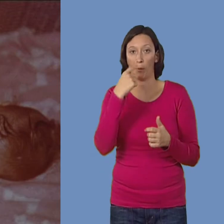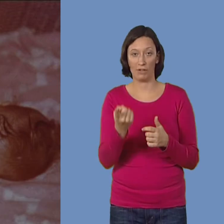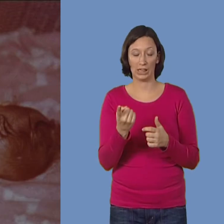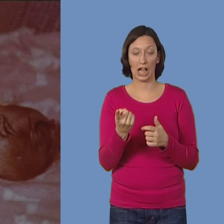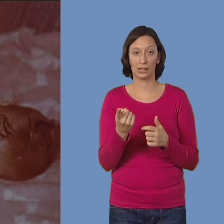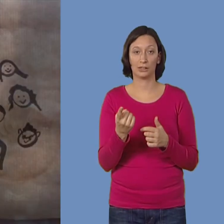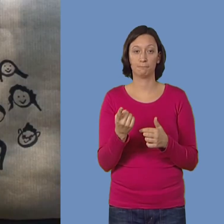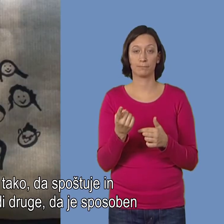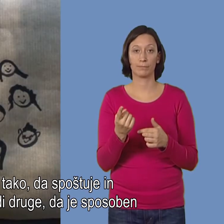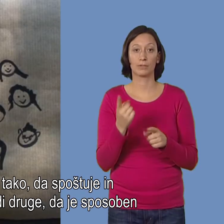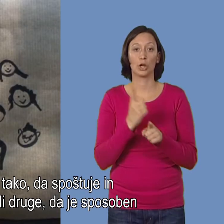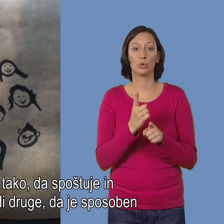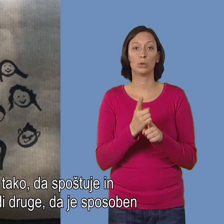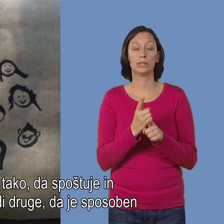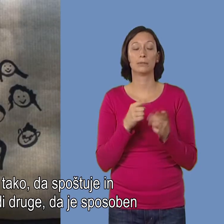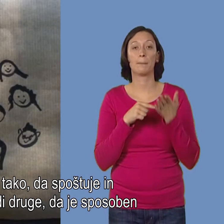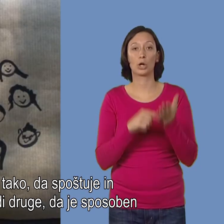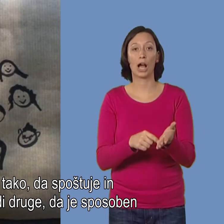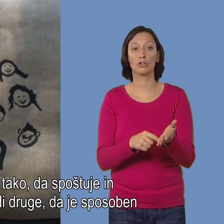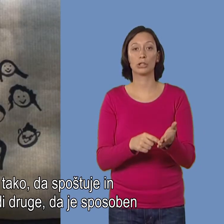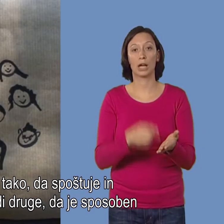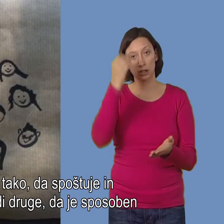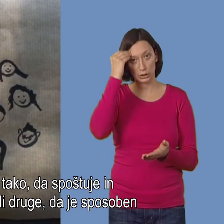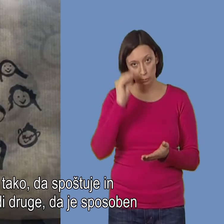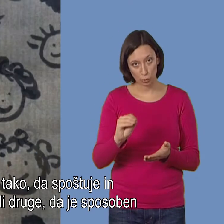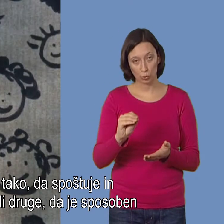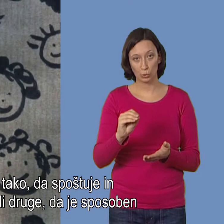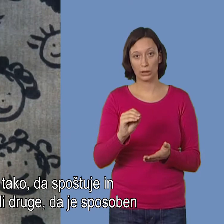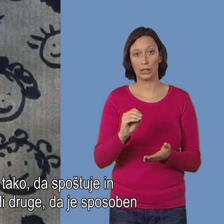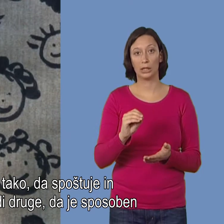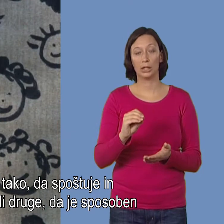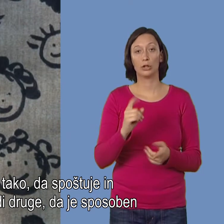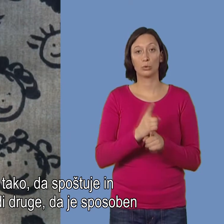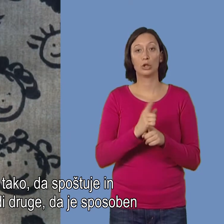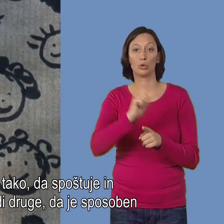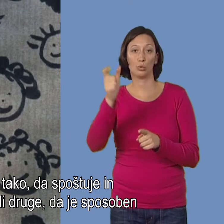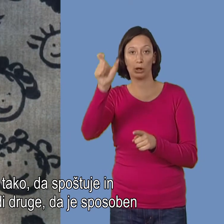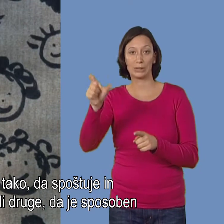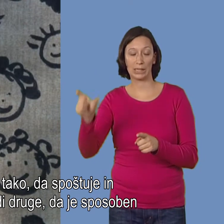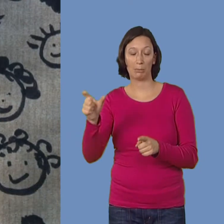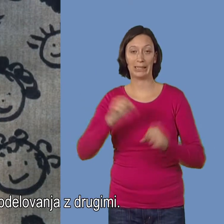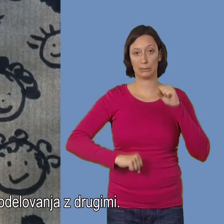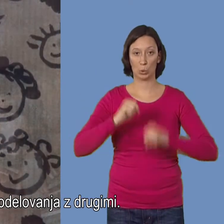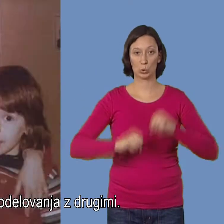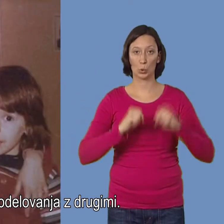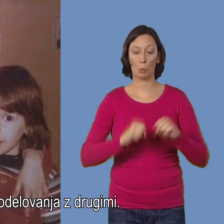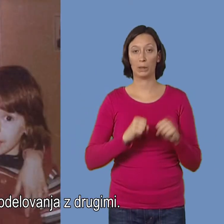zadržkov. Tudi kaže se tako, da spoštuje seveda in upošteva tudi druge, da je